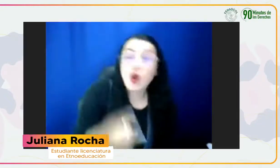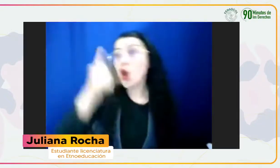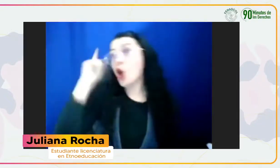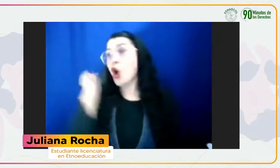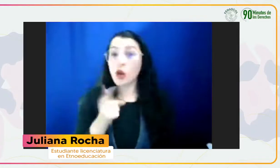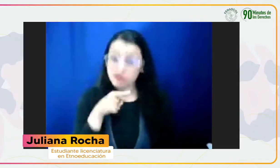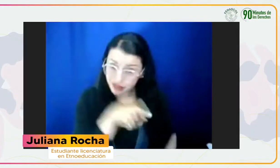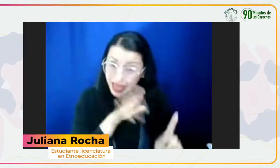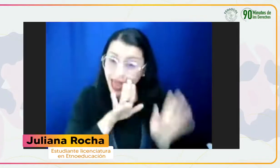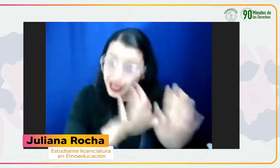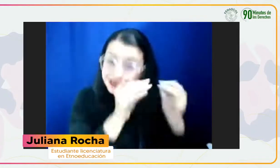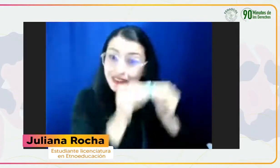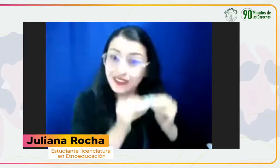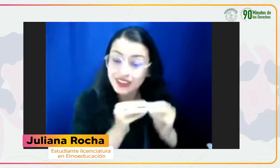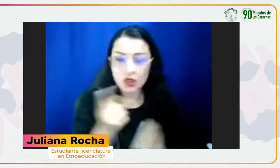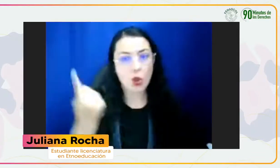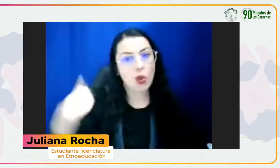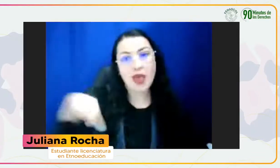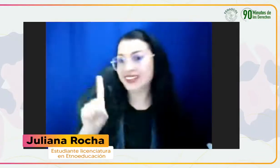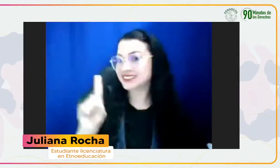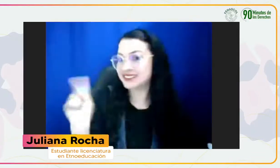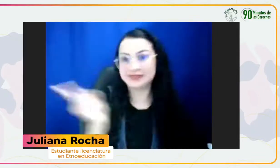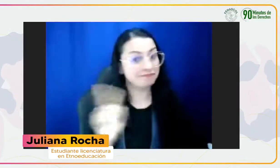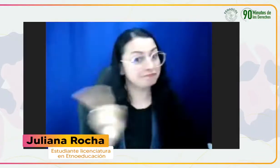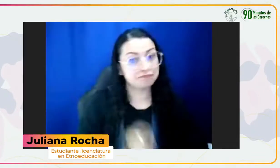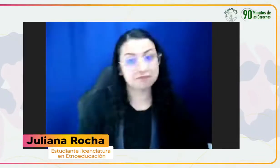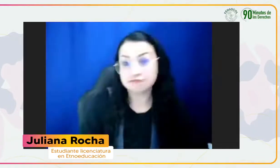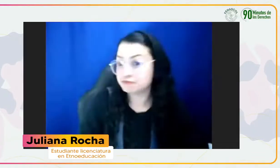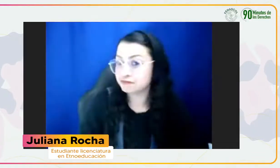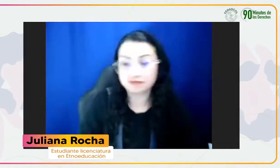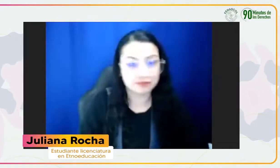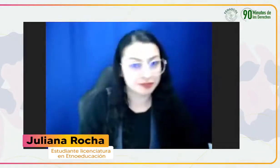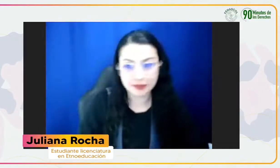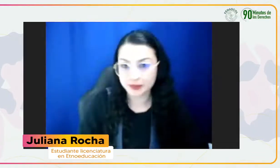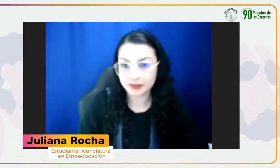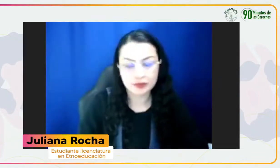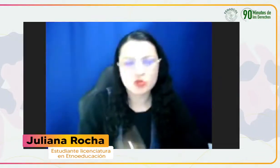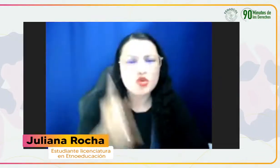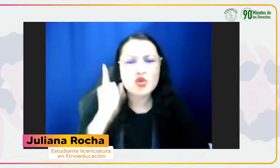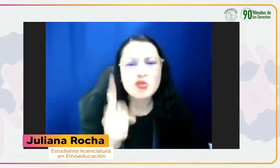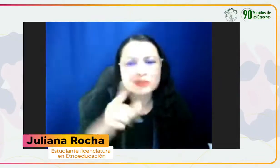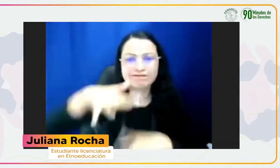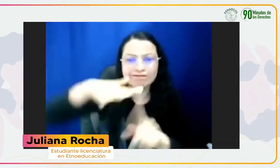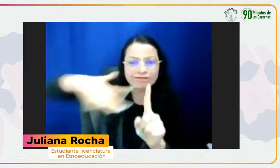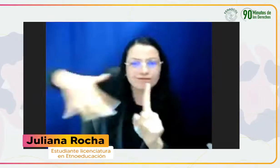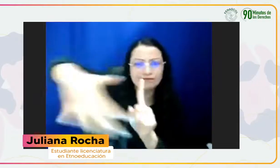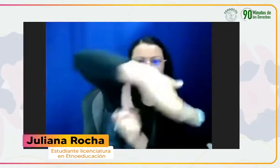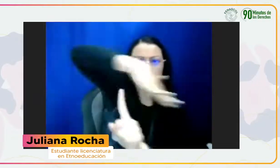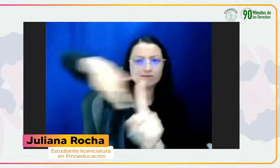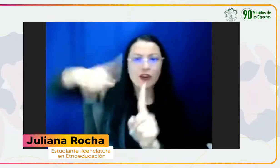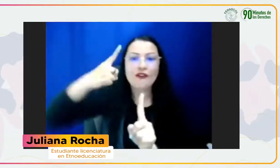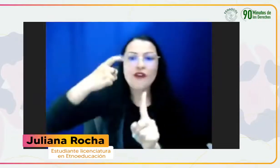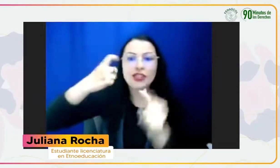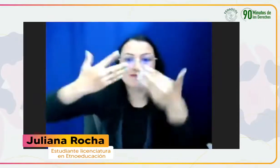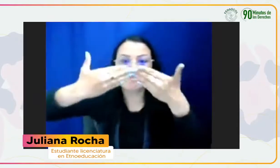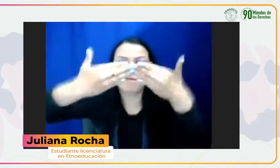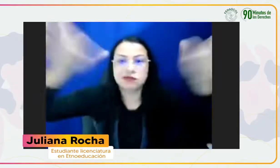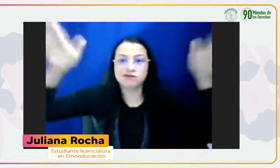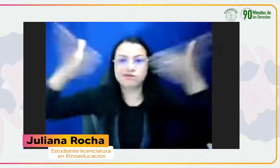no sabe, para la mujer es difícil, porque es mujer. ¿Esa es la forma? No.